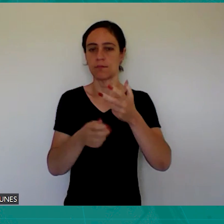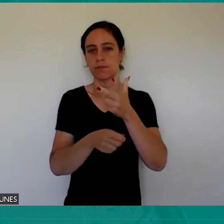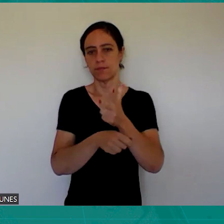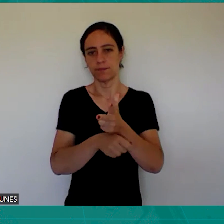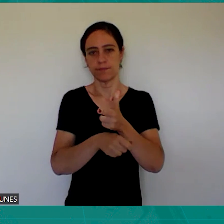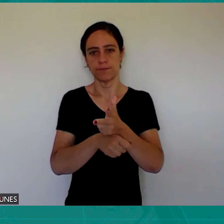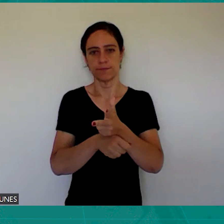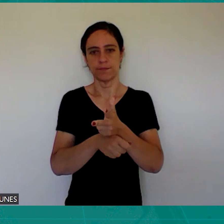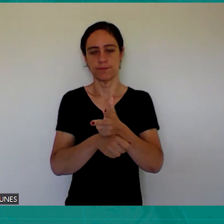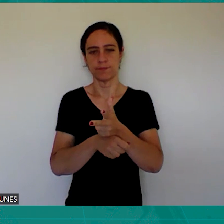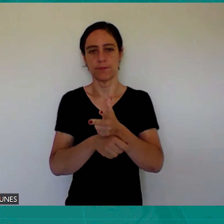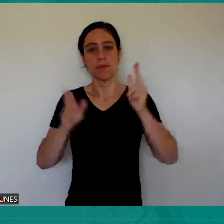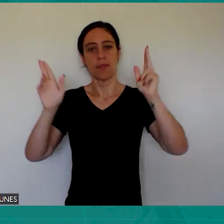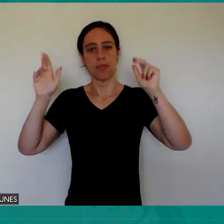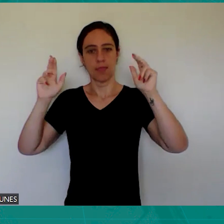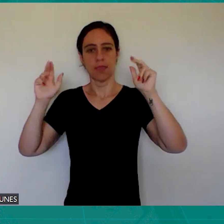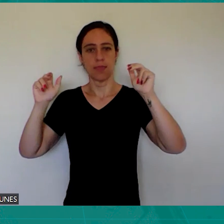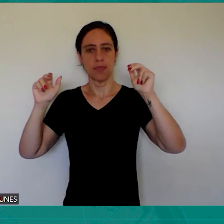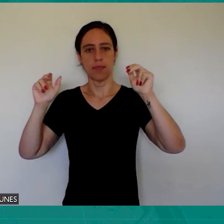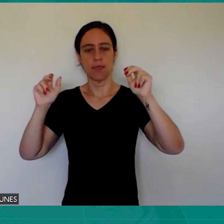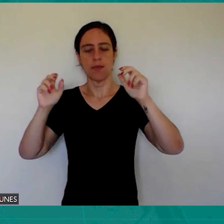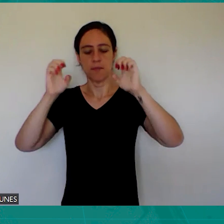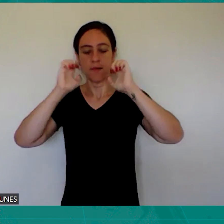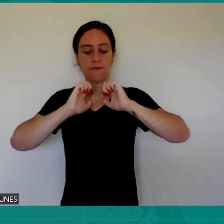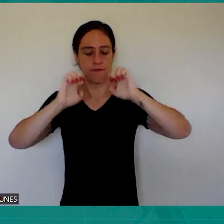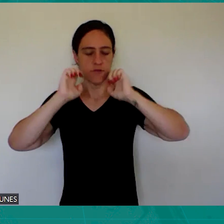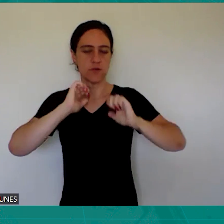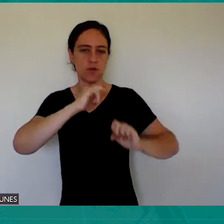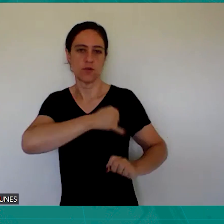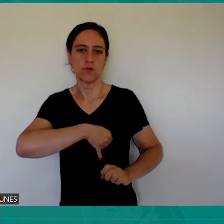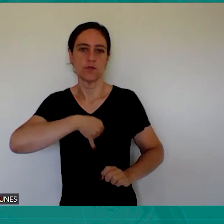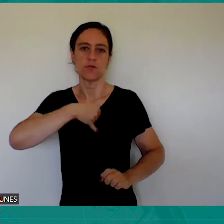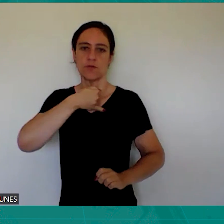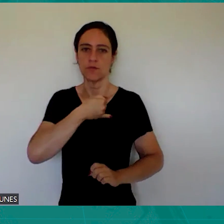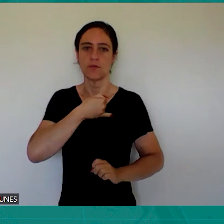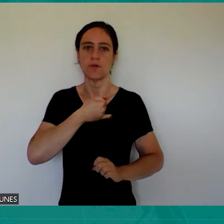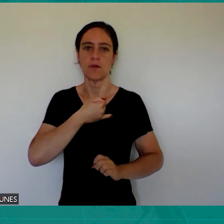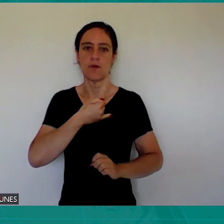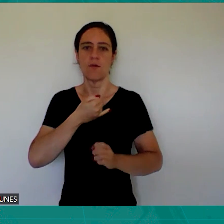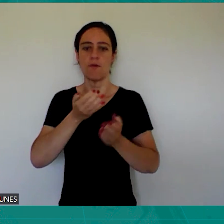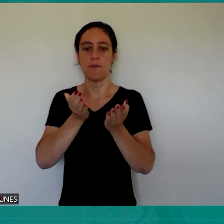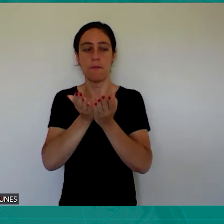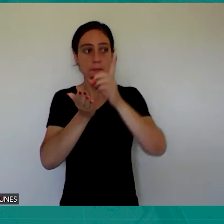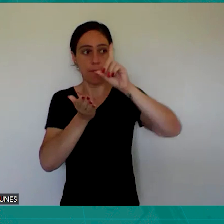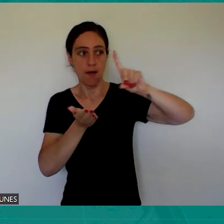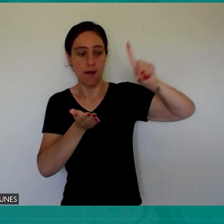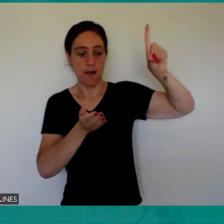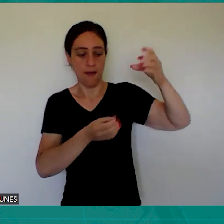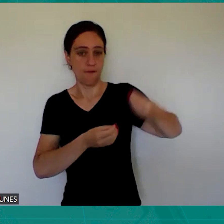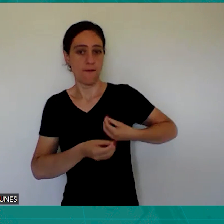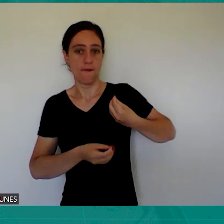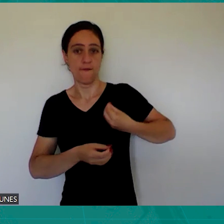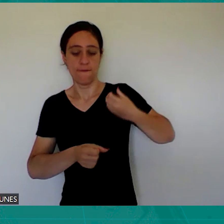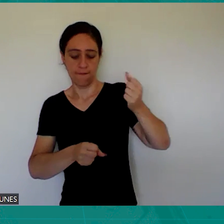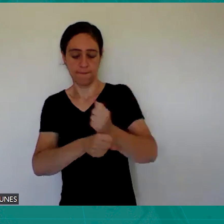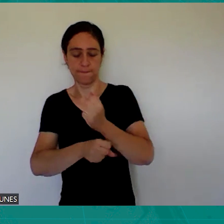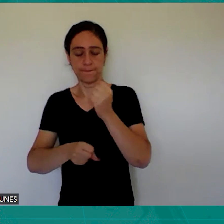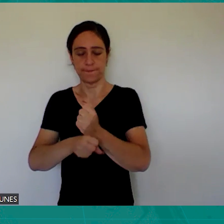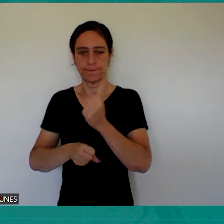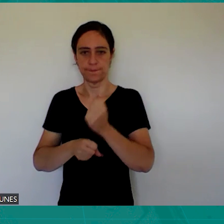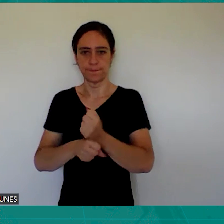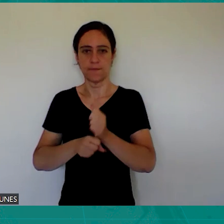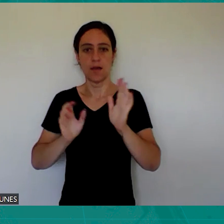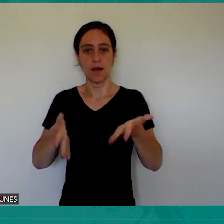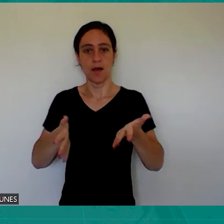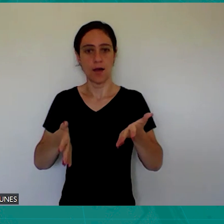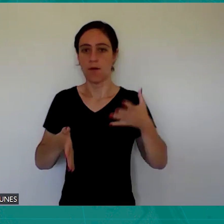Tema geral, Evangelho de João, Palavra, Vida e Edificação. Chegamos à mensagem